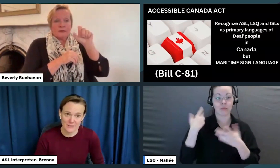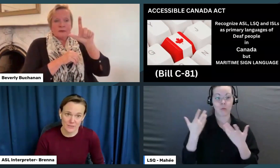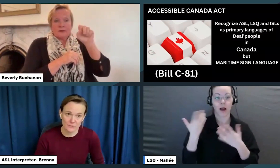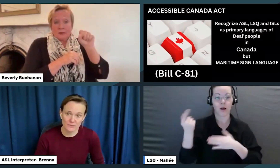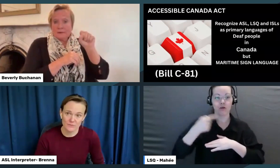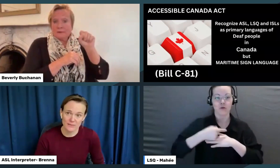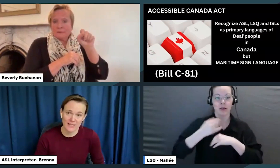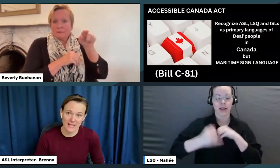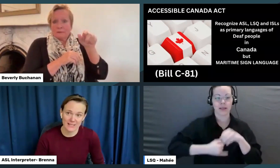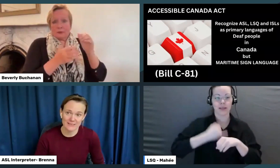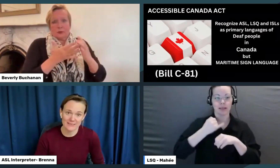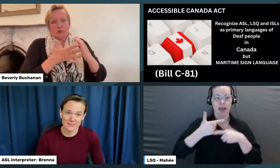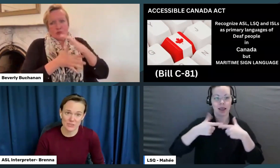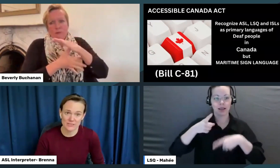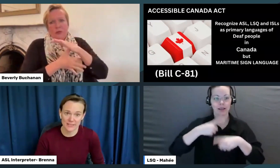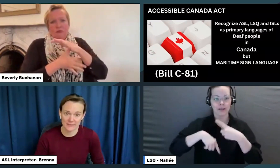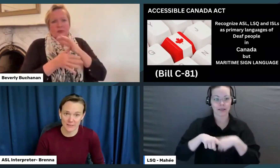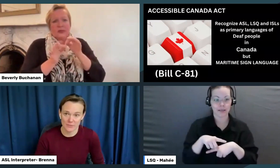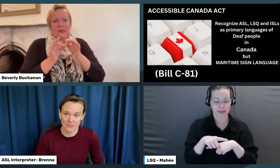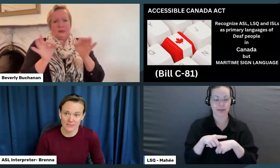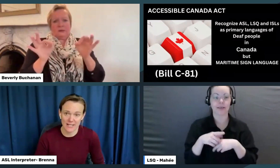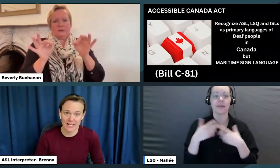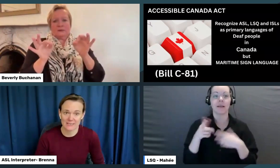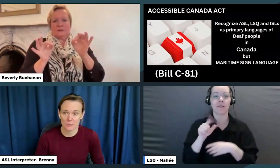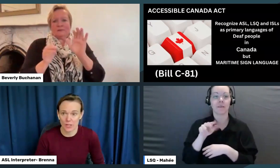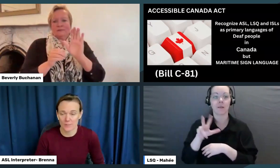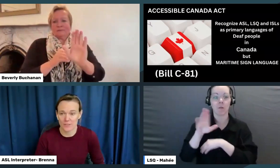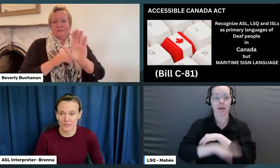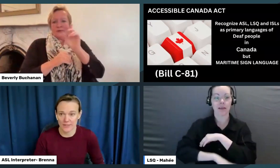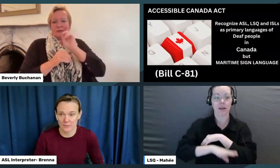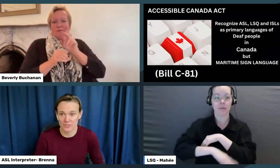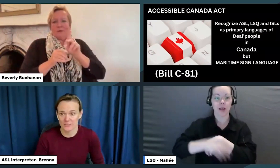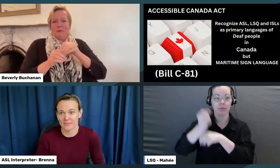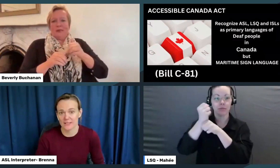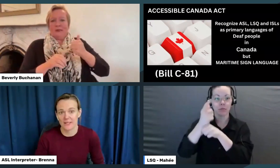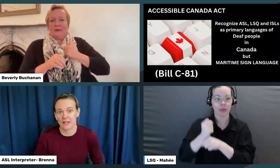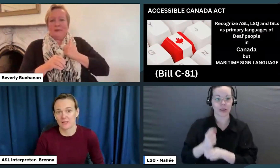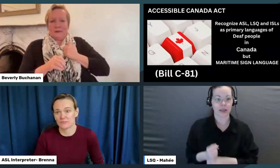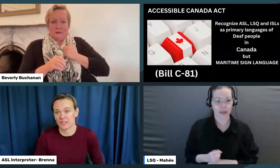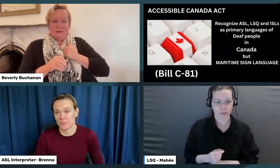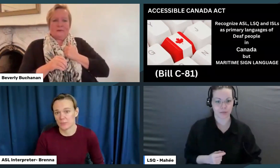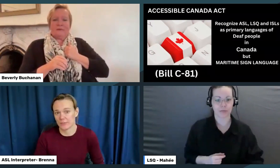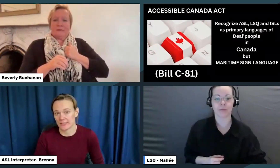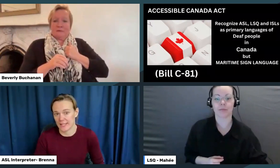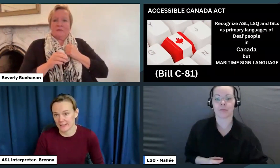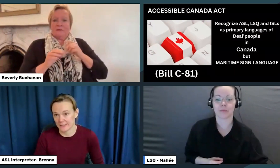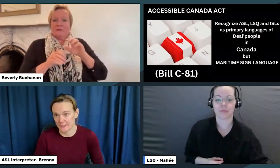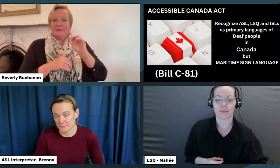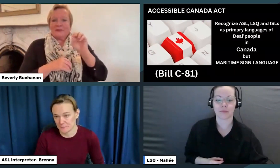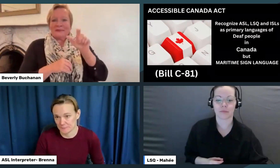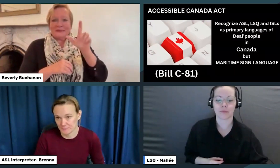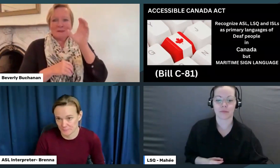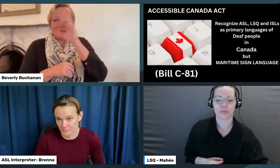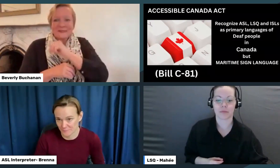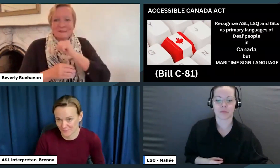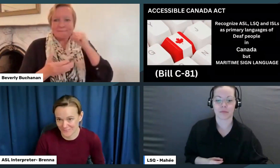RFQ et les signes, les langues de signes autochtones qui ont été reconnues justement au Canada.